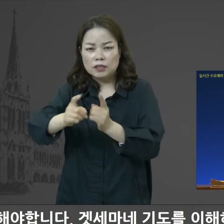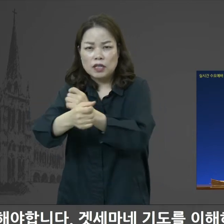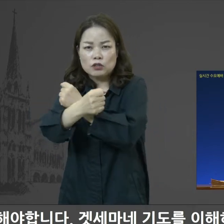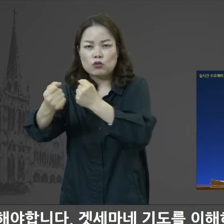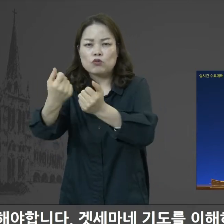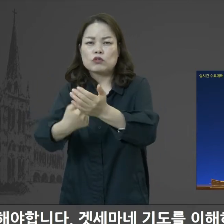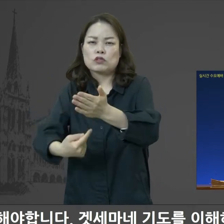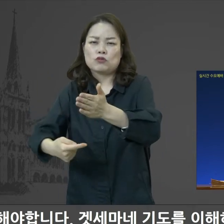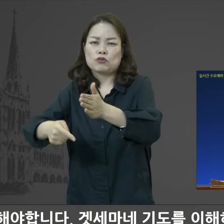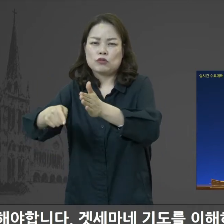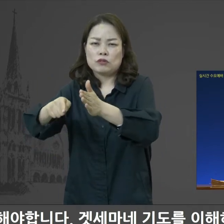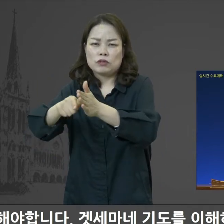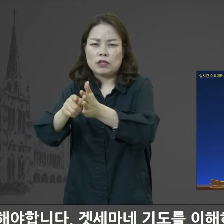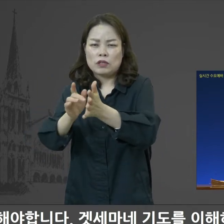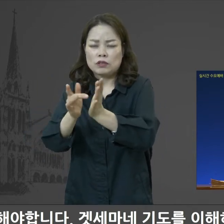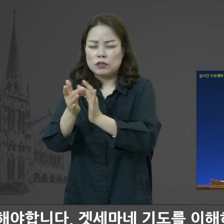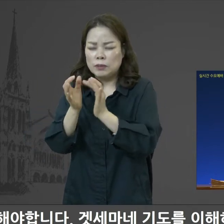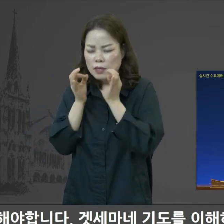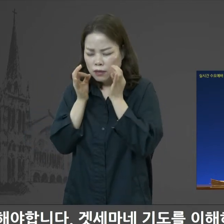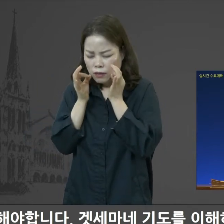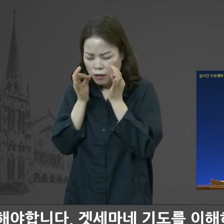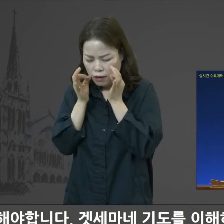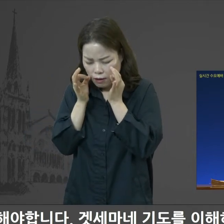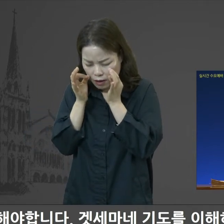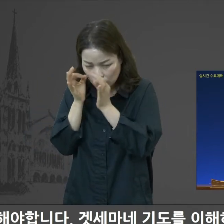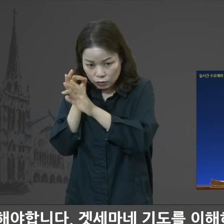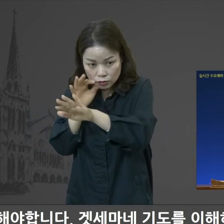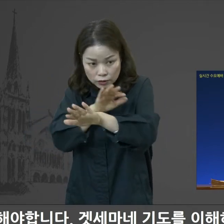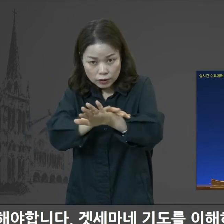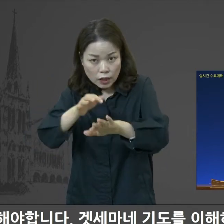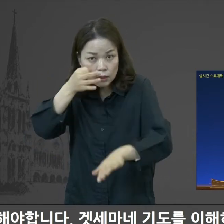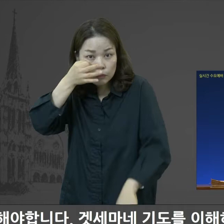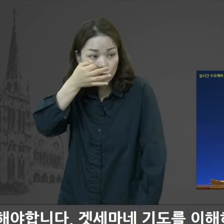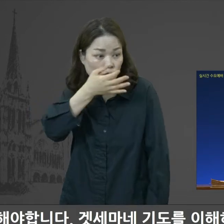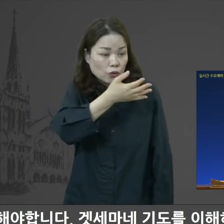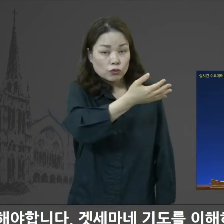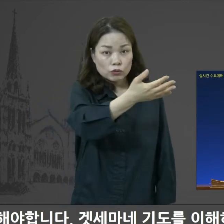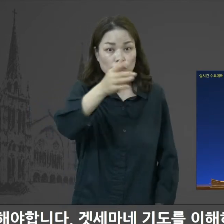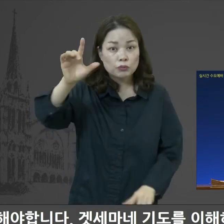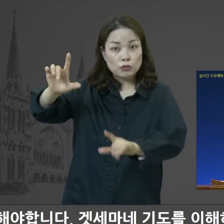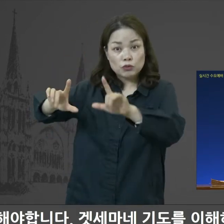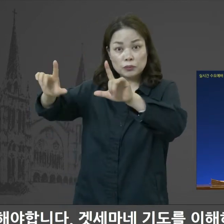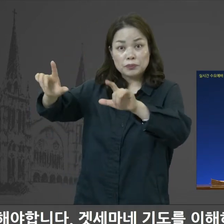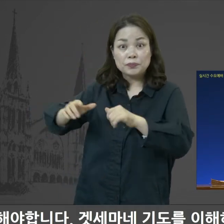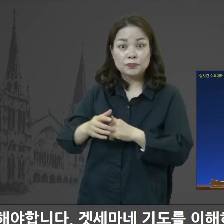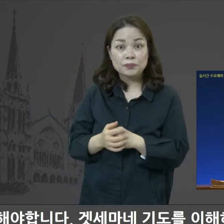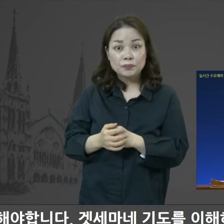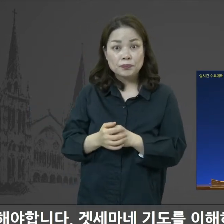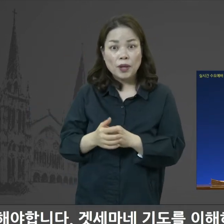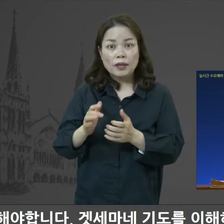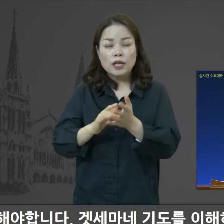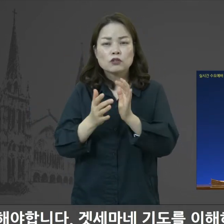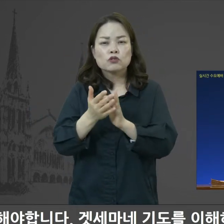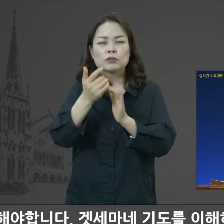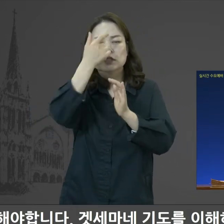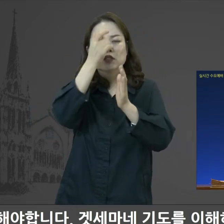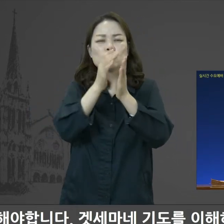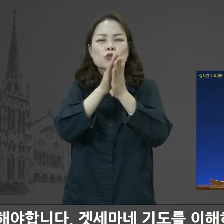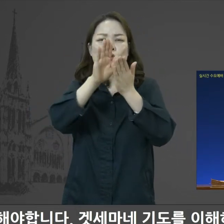위한 예수님의 간절함을 우리에게 잘 보여주는 장면입니다. 예수님은 이 기도